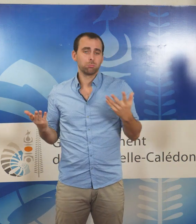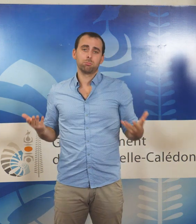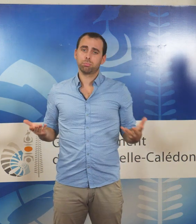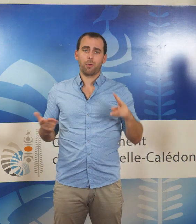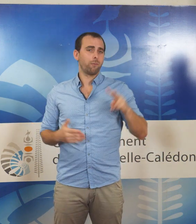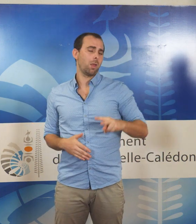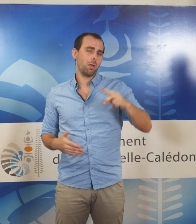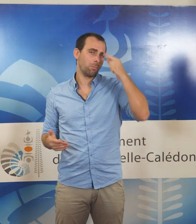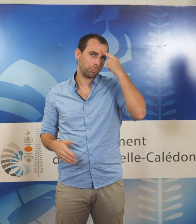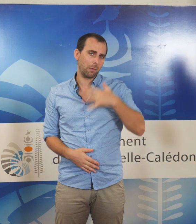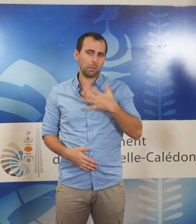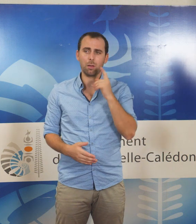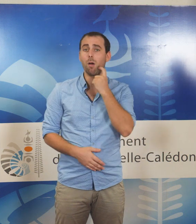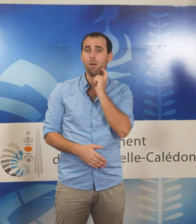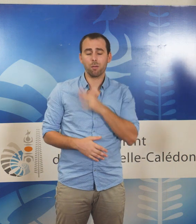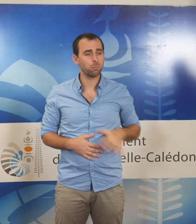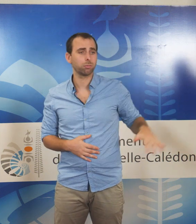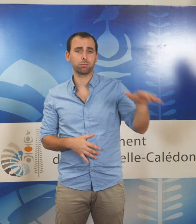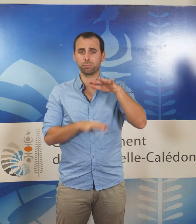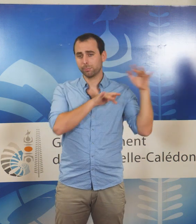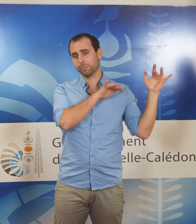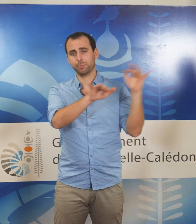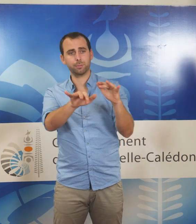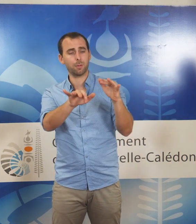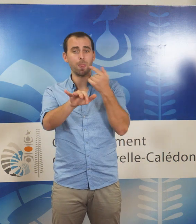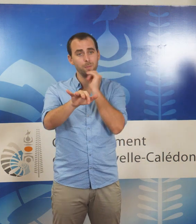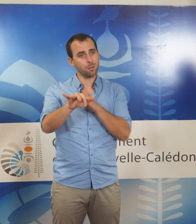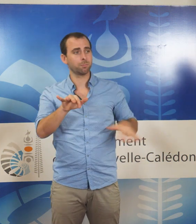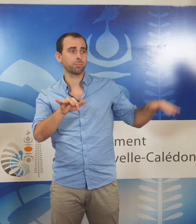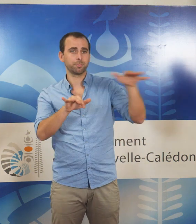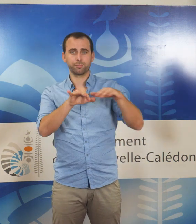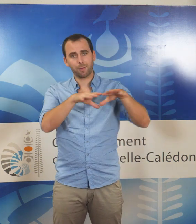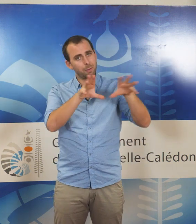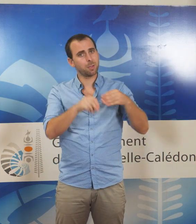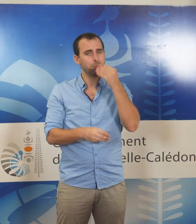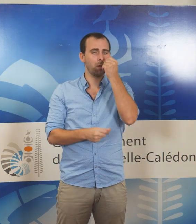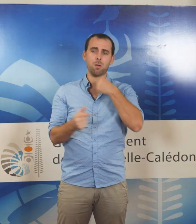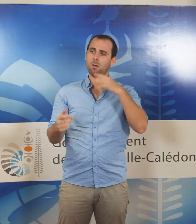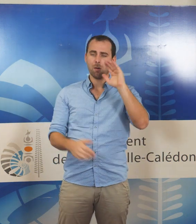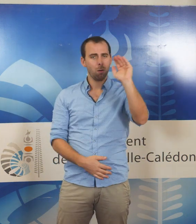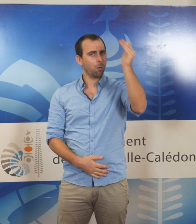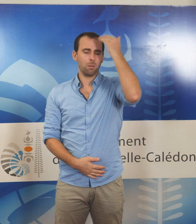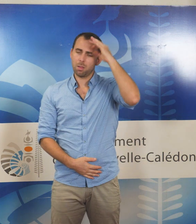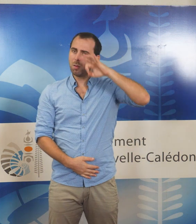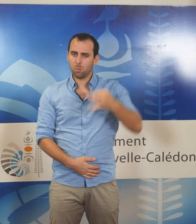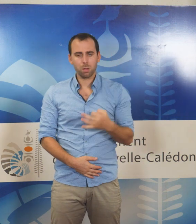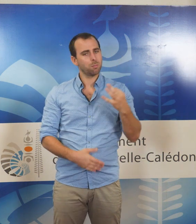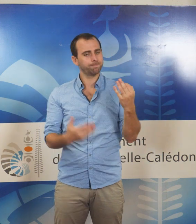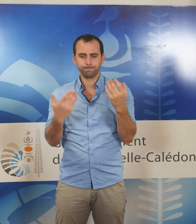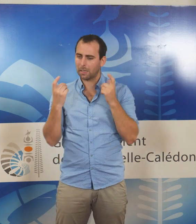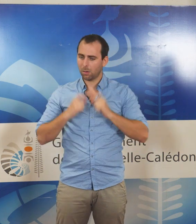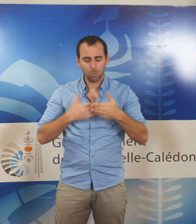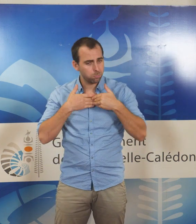travers la présence des enfants, il y a aussi une reconnaissance de l'importance de la réouverture des écoles dans